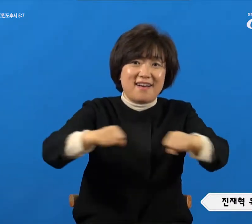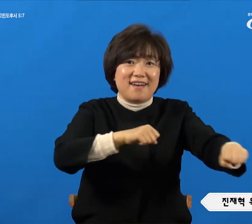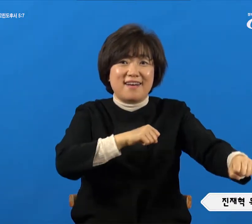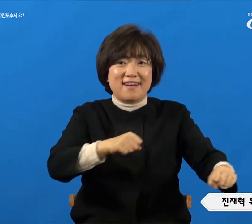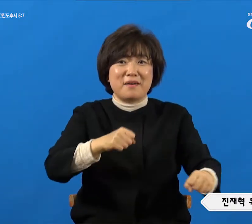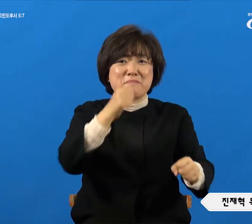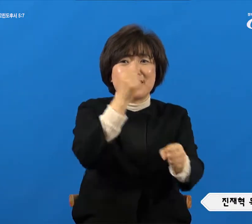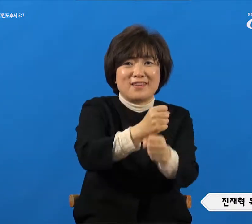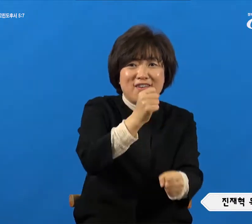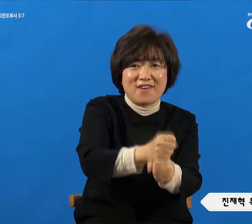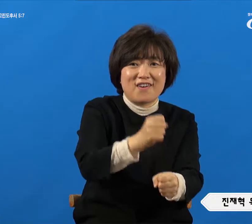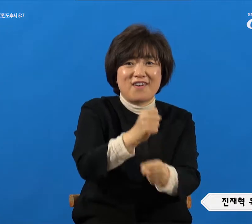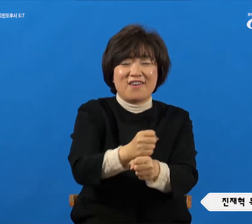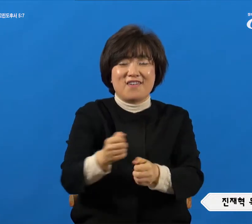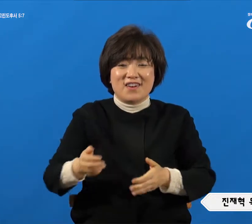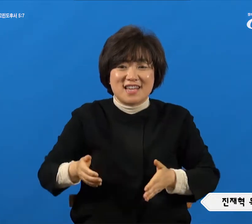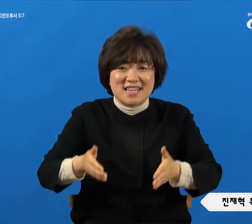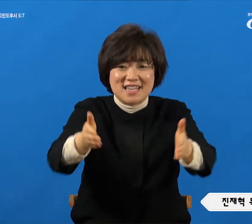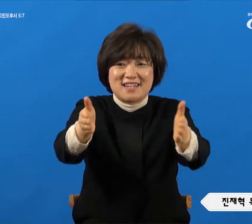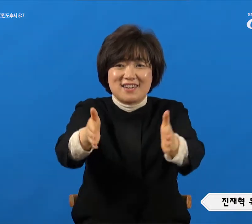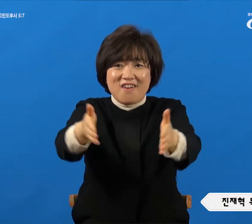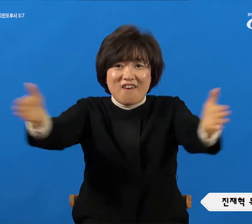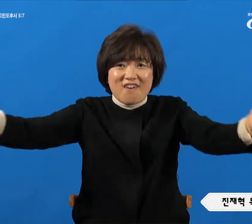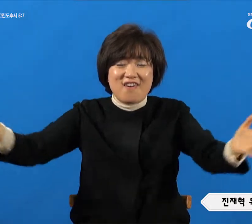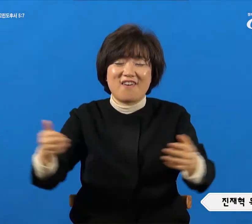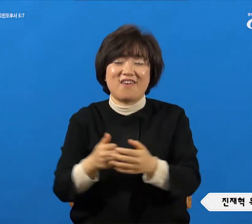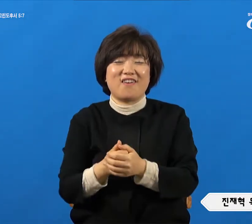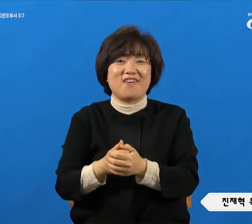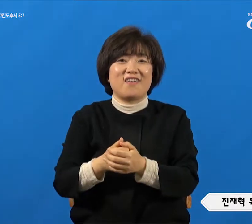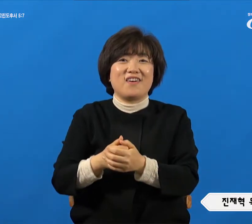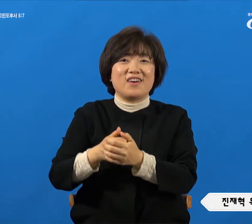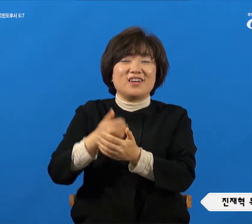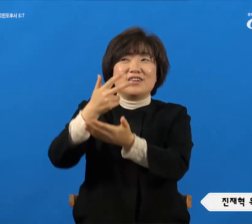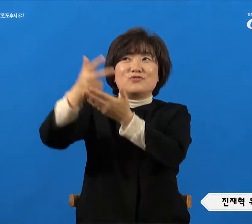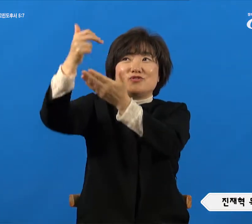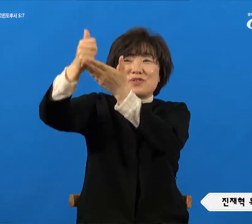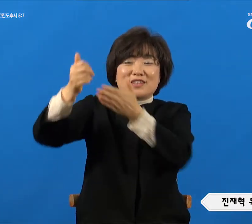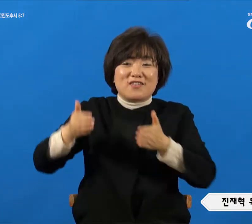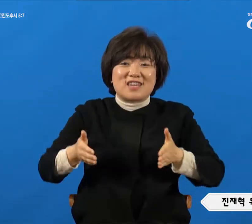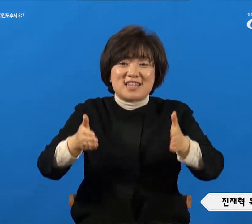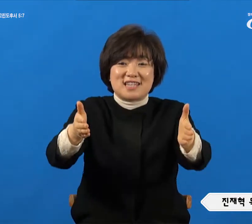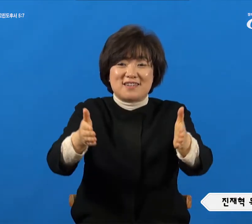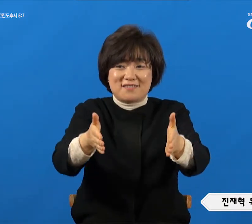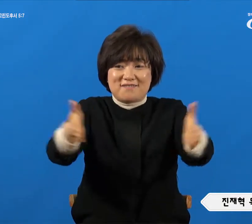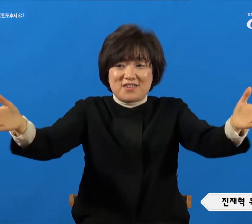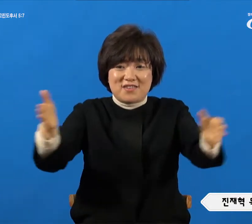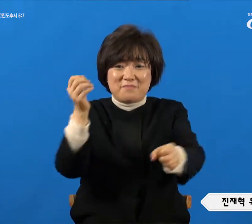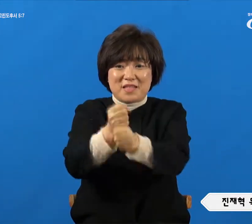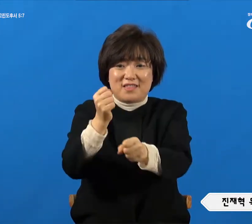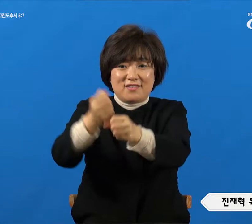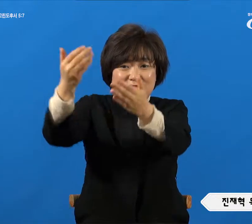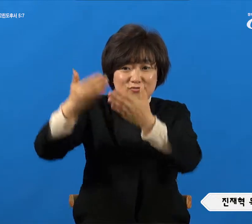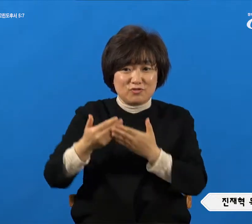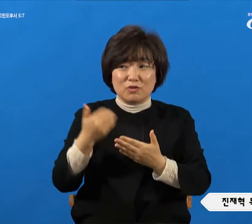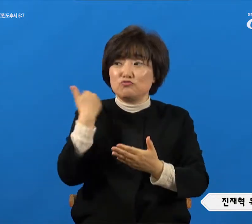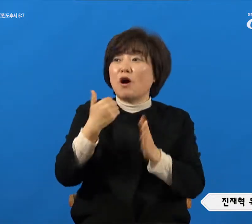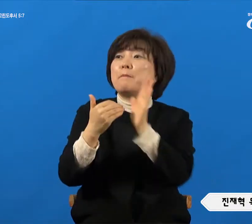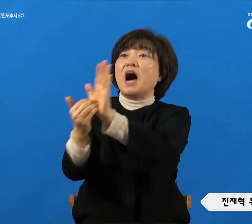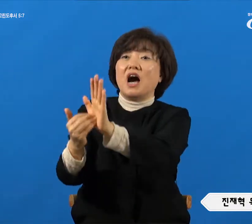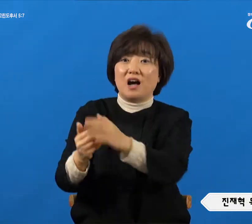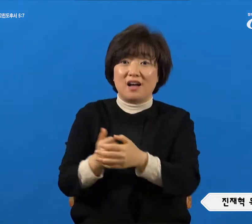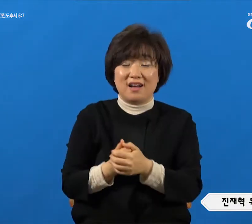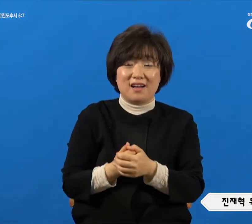역사하십니다. 만드십니다. 길을 여십니다. 주께서 길을 여시면 막을 자가 없습니다. 주께서